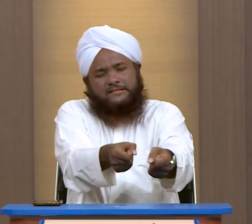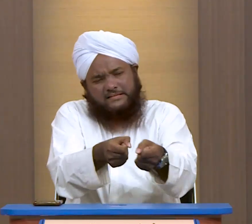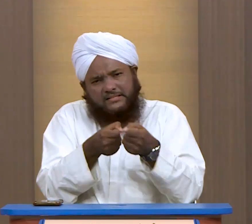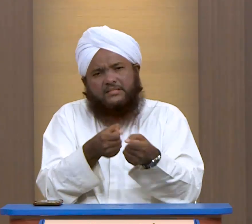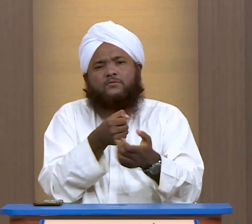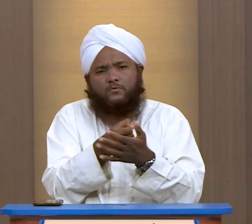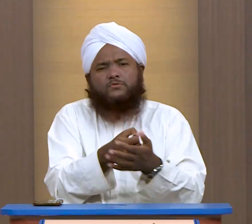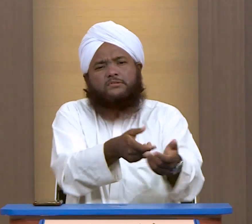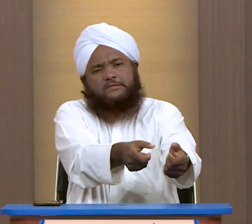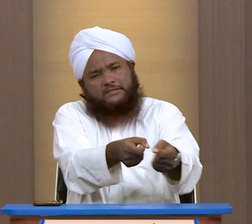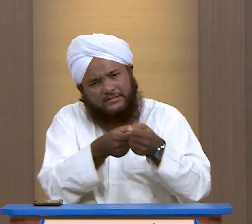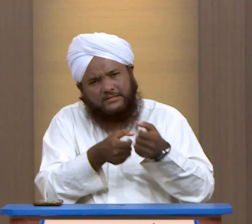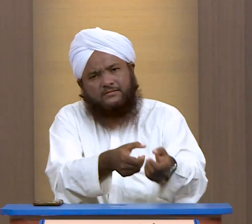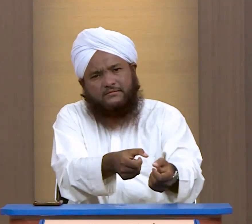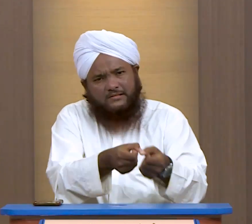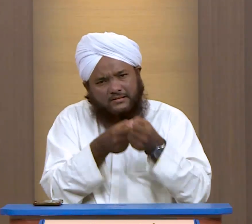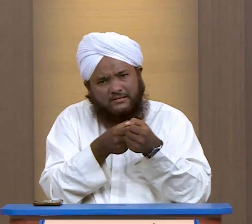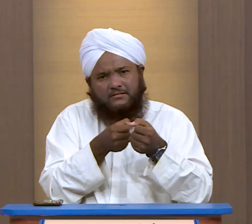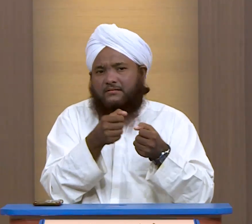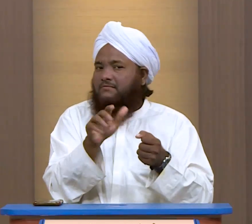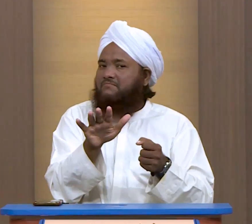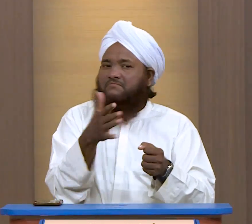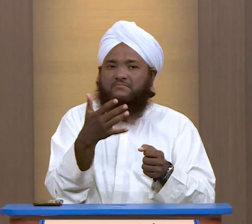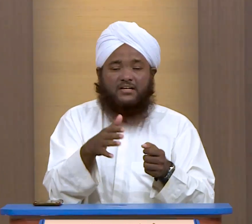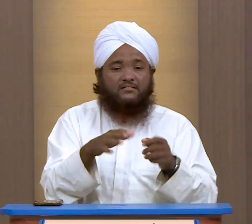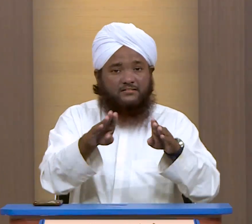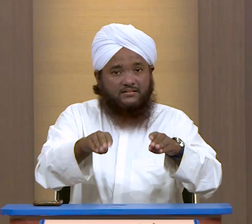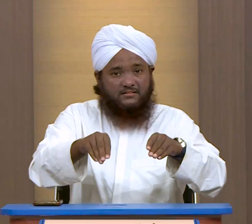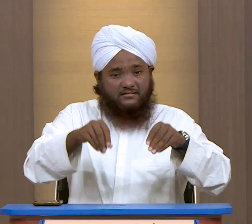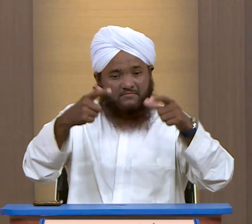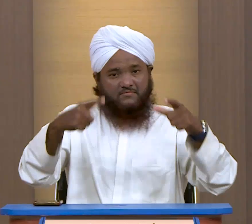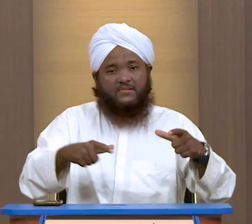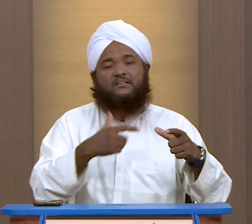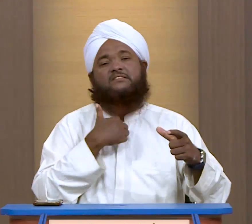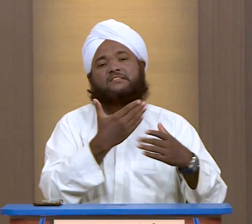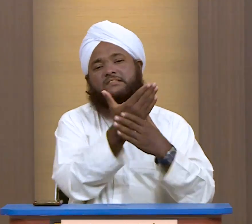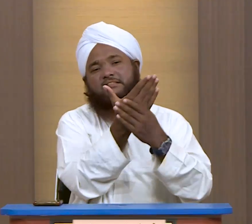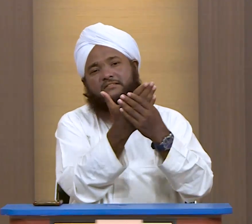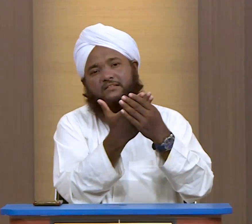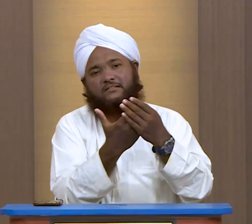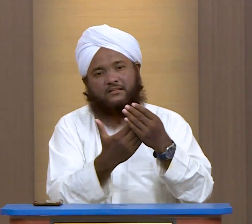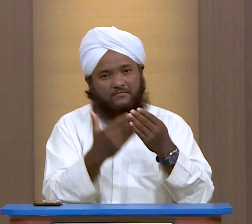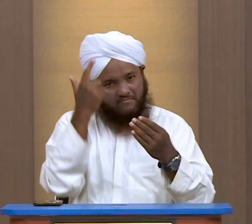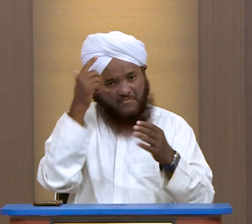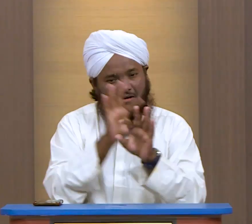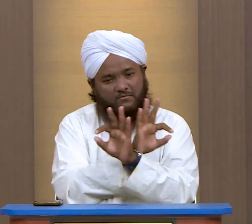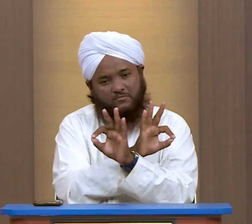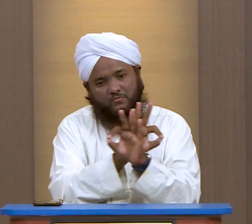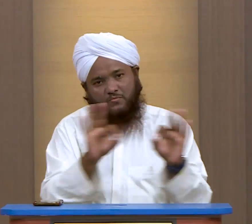ناکام کوشش کرتے رہے مگر زمین اسے نگلتی ہی رہی، یہاں تک کہ وہ زمین کے اندر